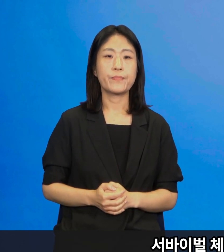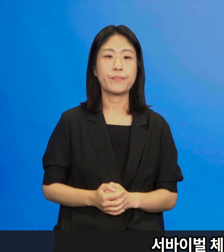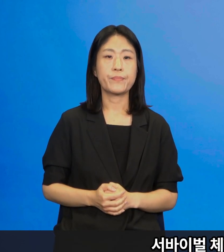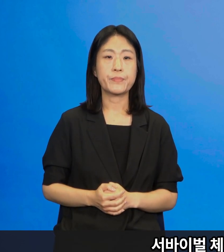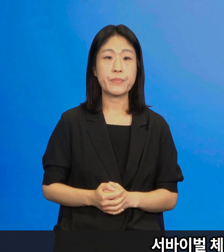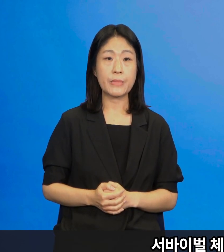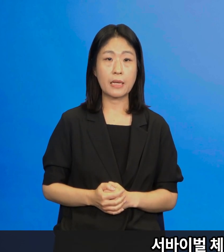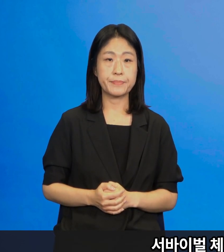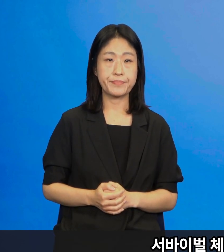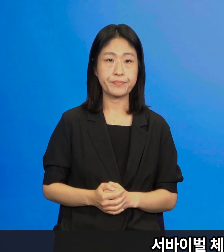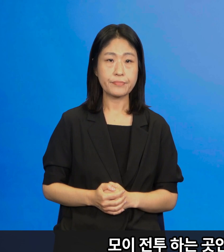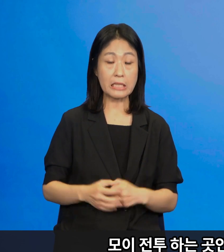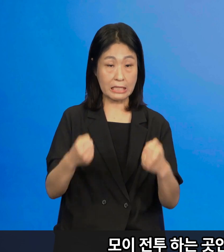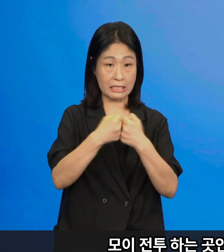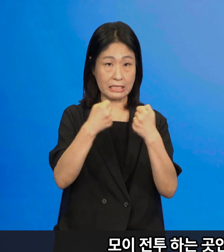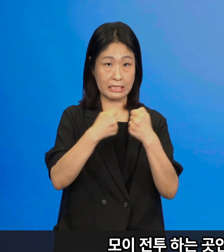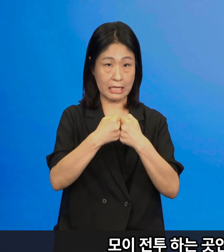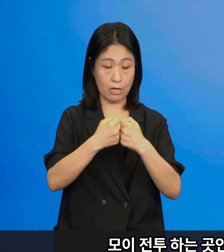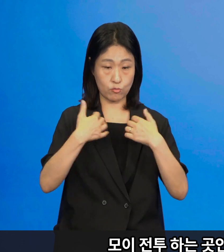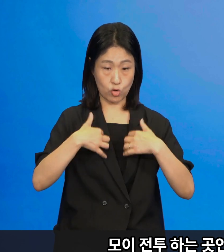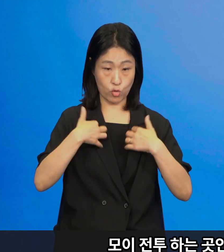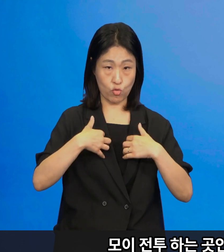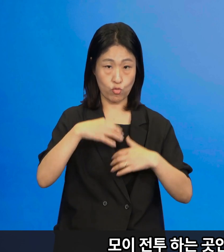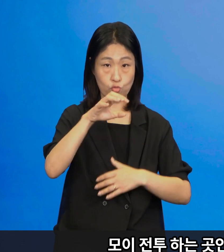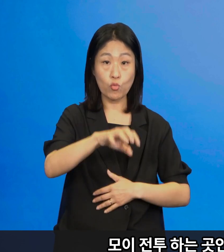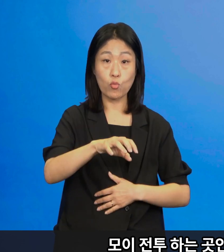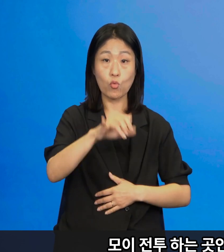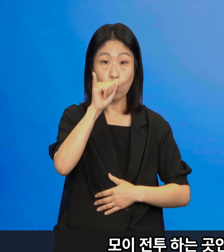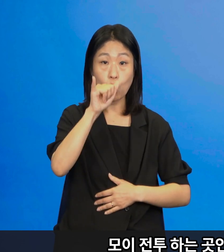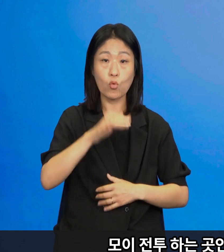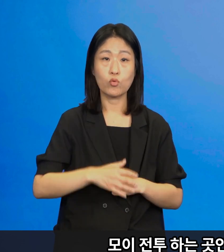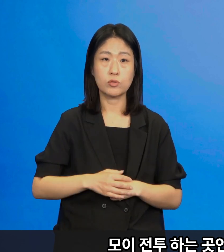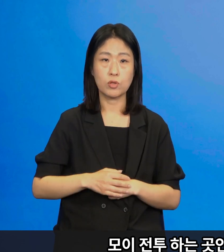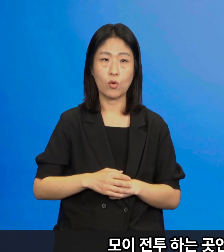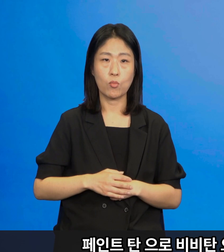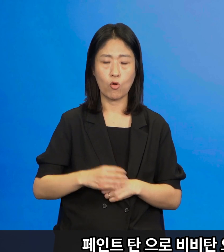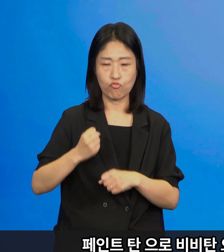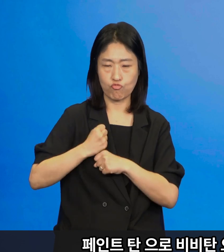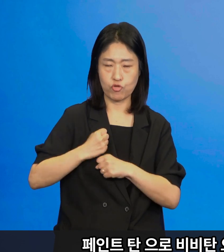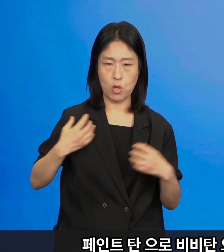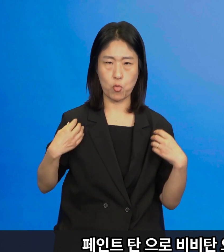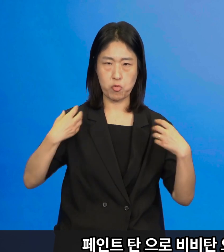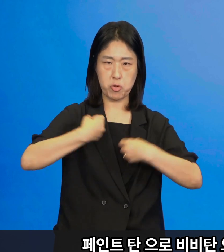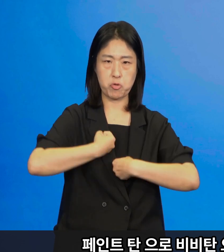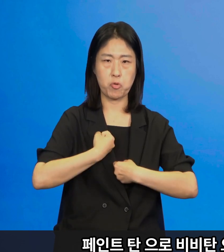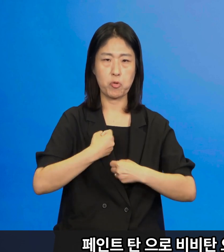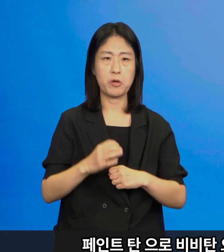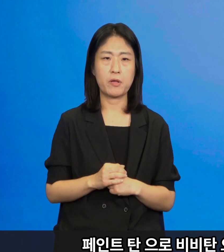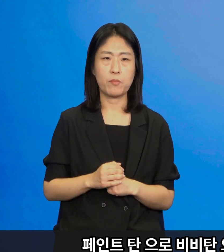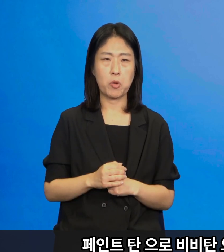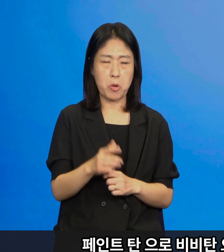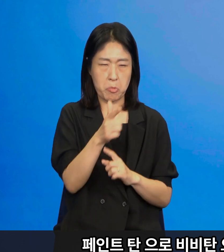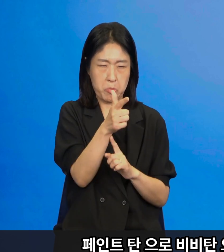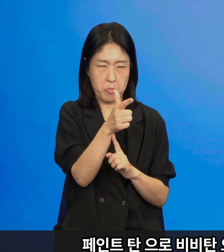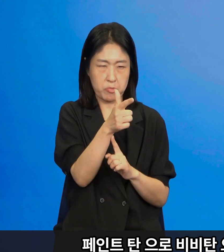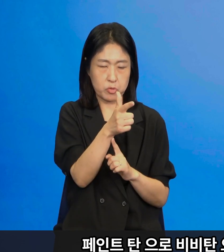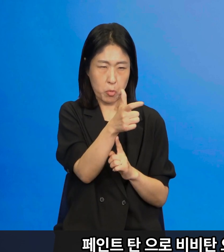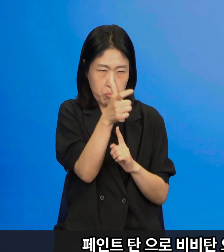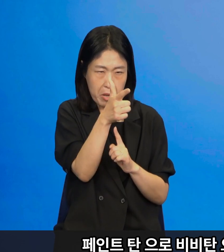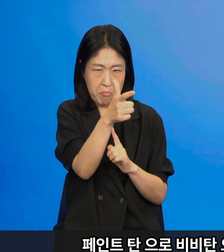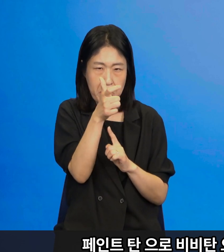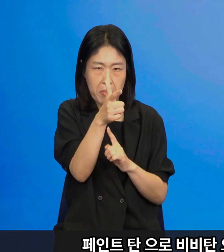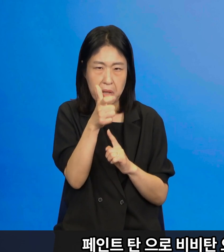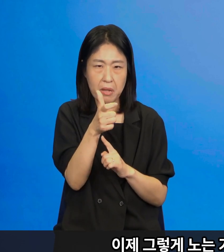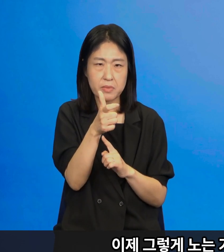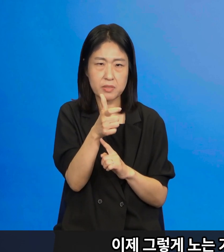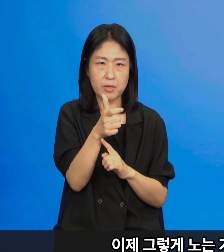서바이벌 체험장이 있습니다. 모의 전투하는 곳인데 군인 옷 같은 거 입고 페인트탄으로, 비비탄으로 쏘면서